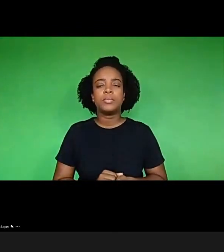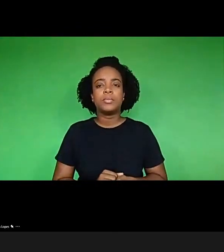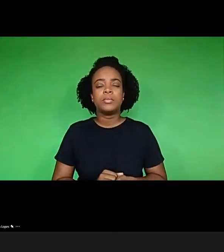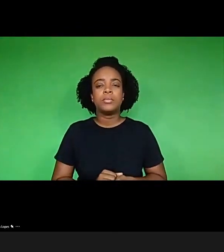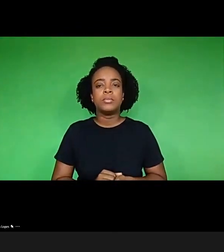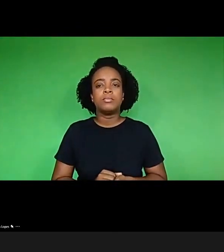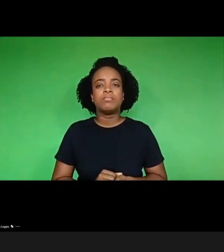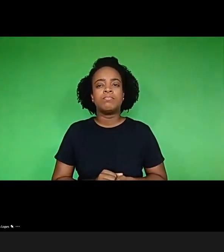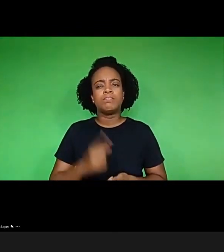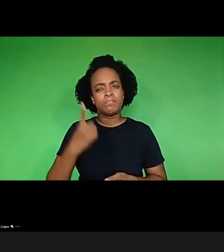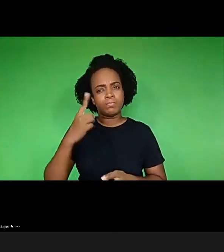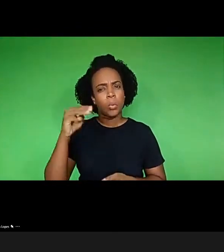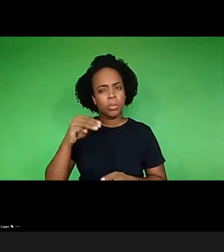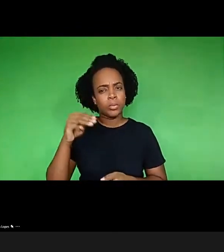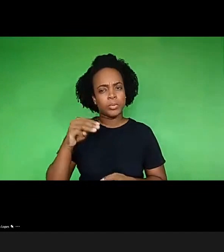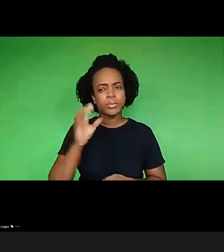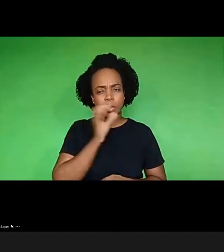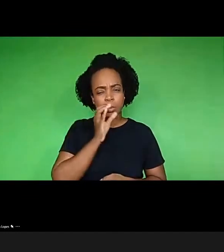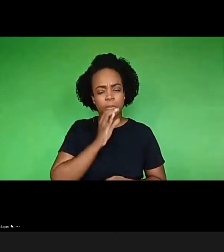Só um minutinho.